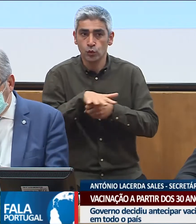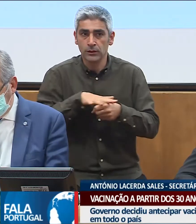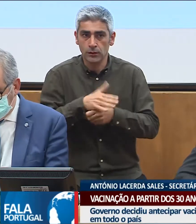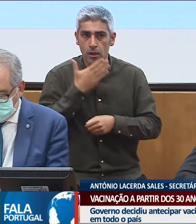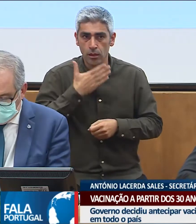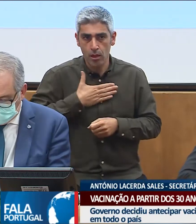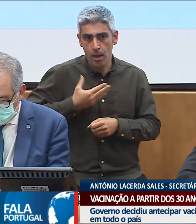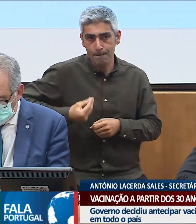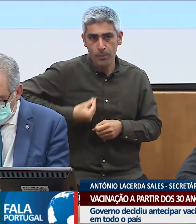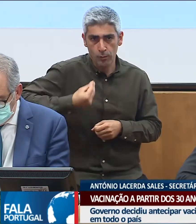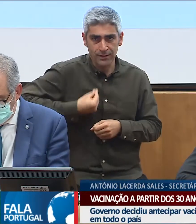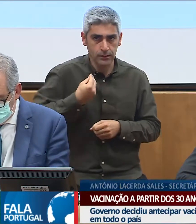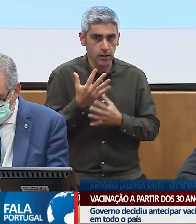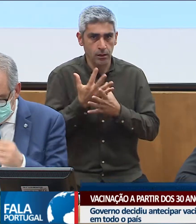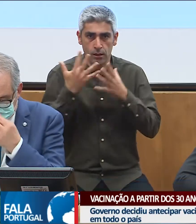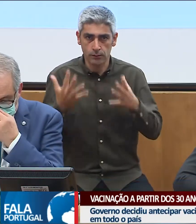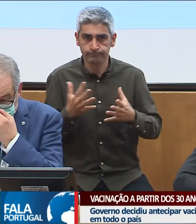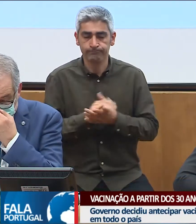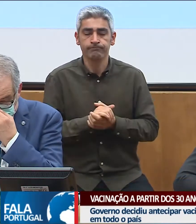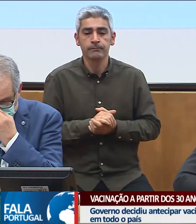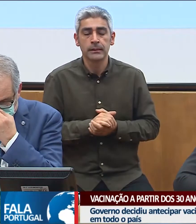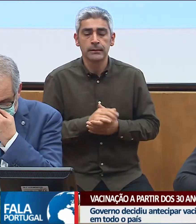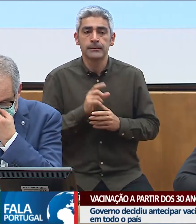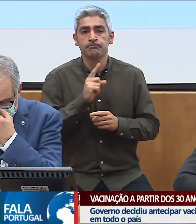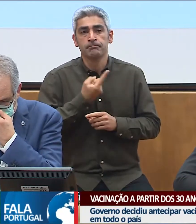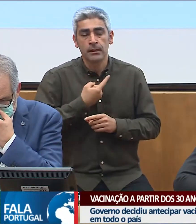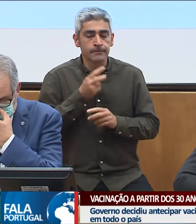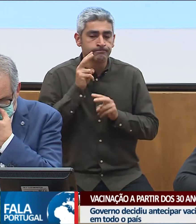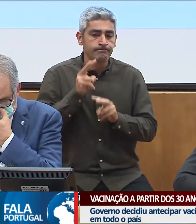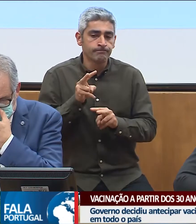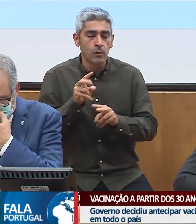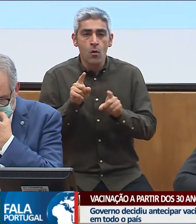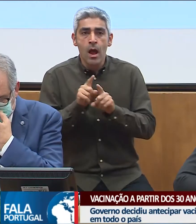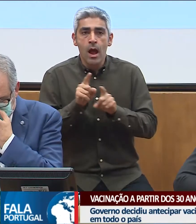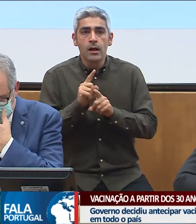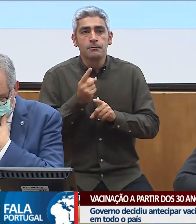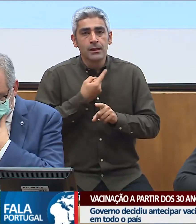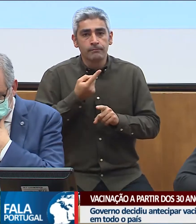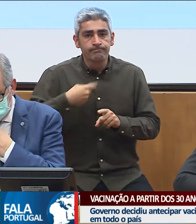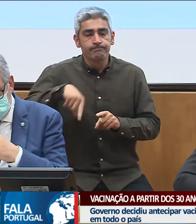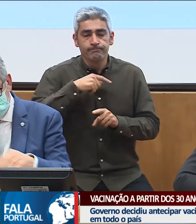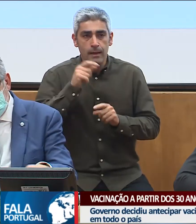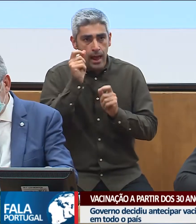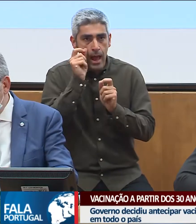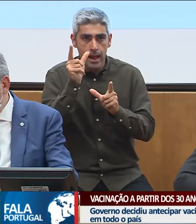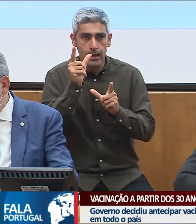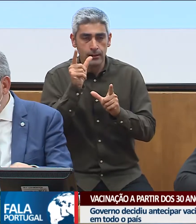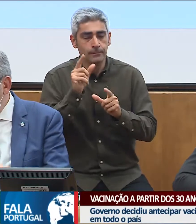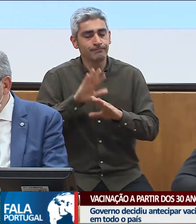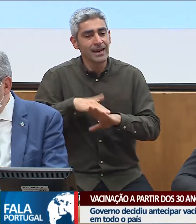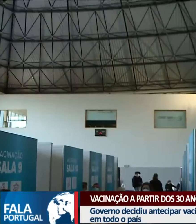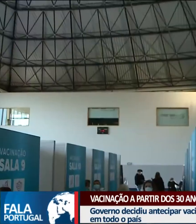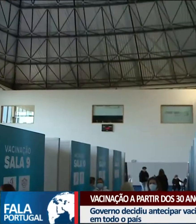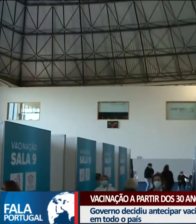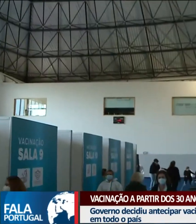preocupa e que deve ser encarada como um sinal de alerta. E reforço, de alerta, não